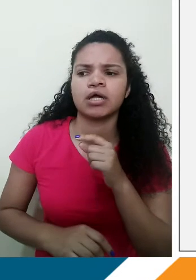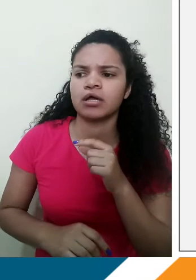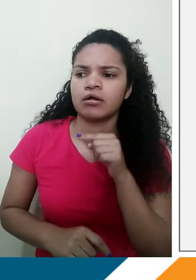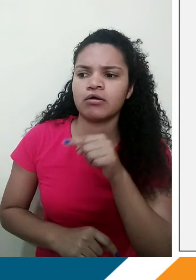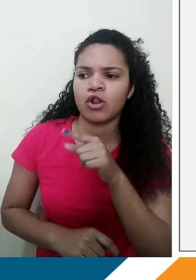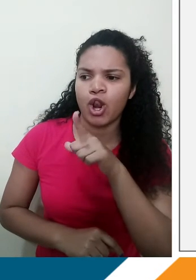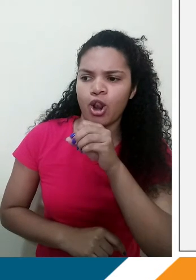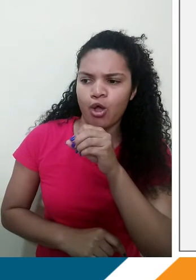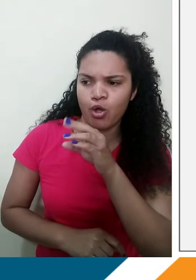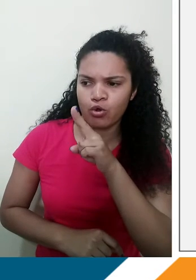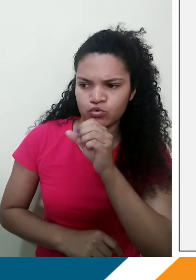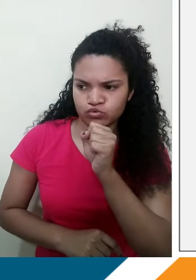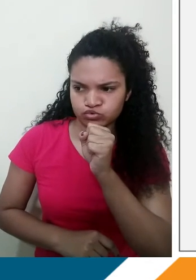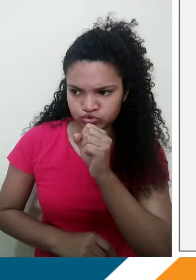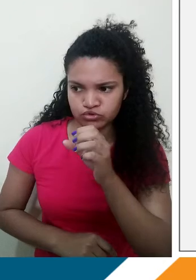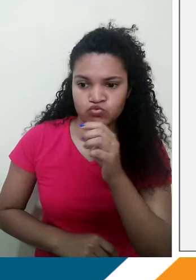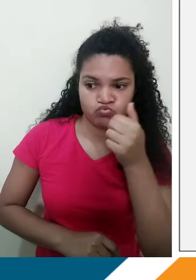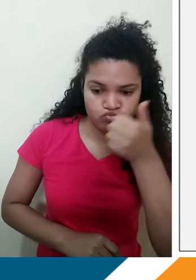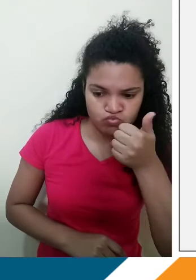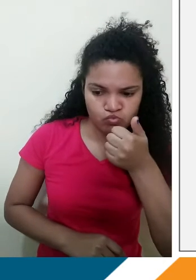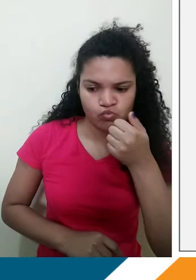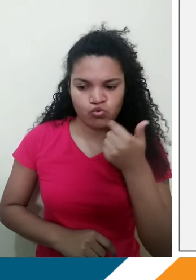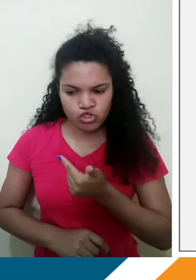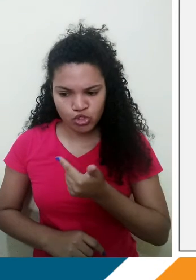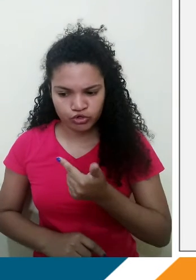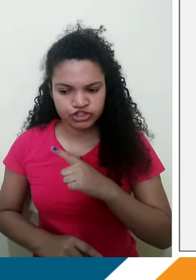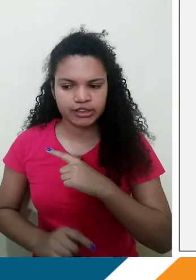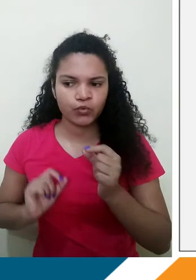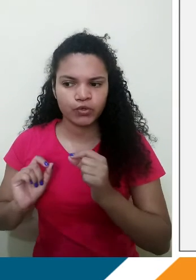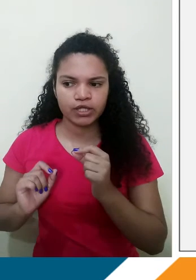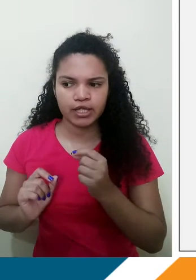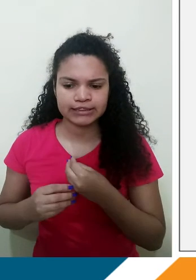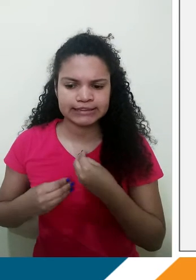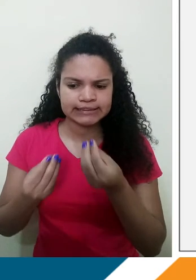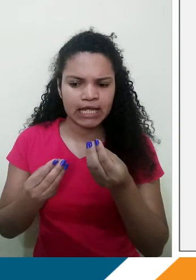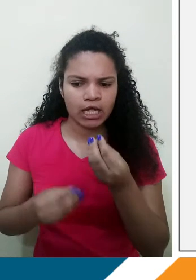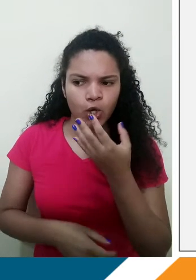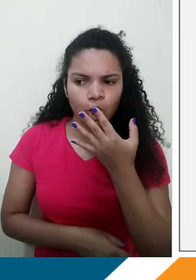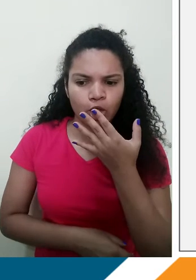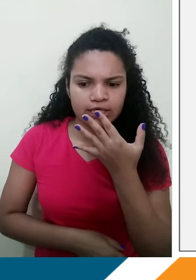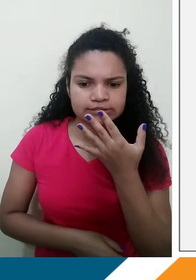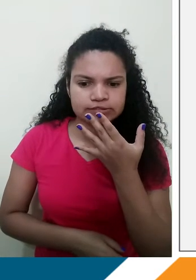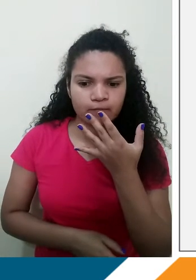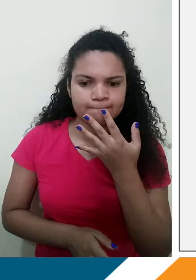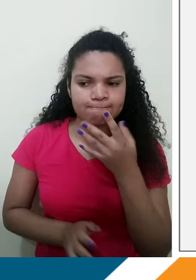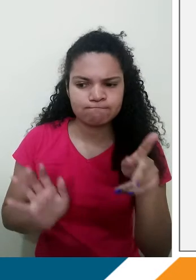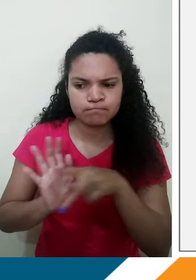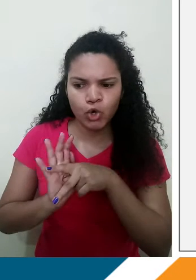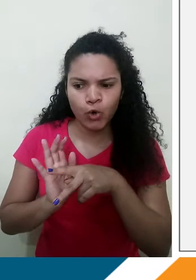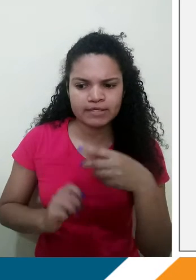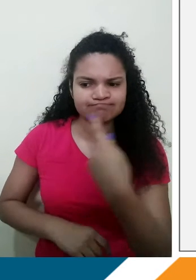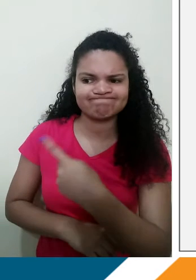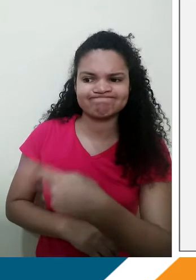alelos que condicionam uma coloração típica de penas, a coloração típica que os pais apresentam. Então nós